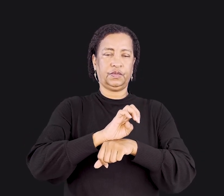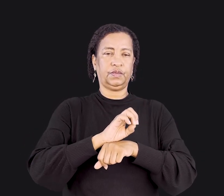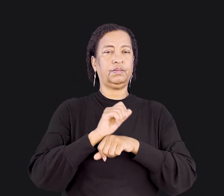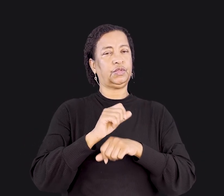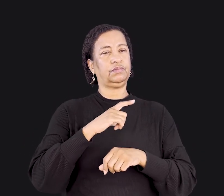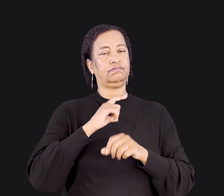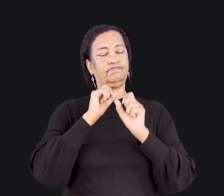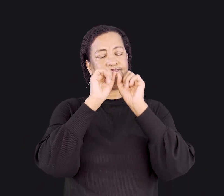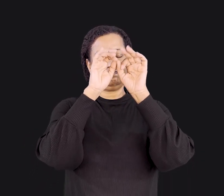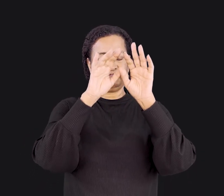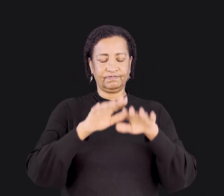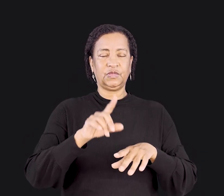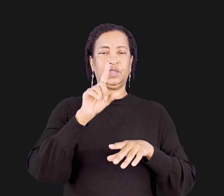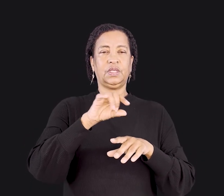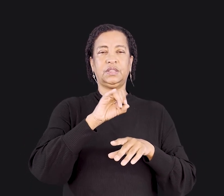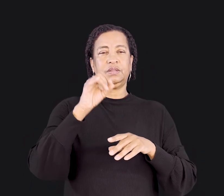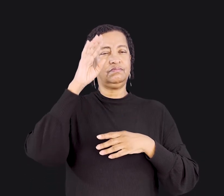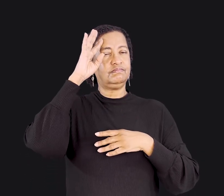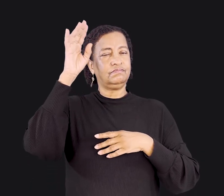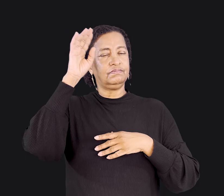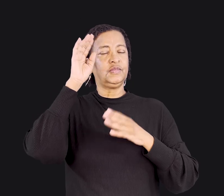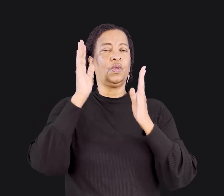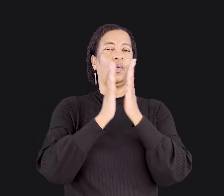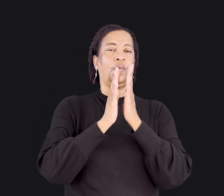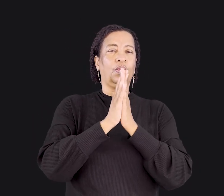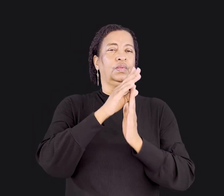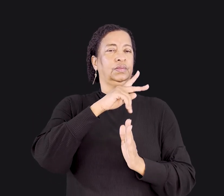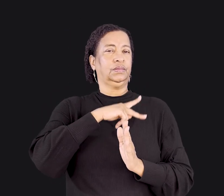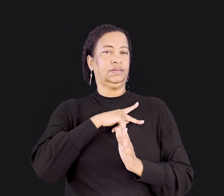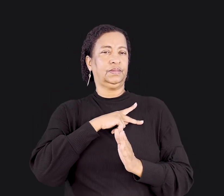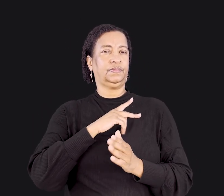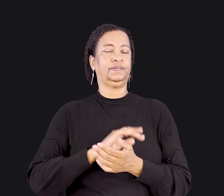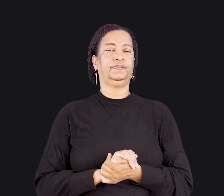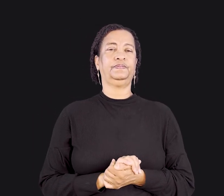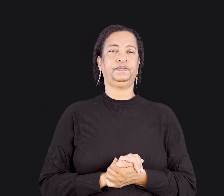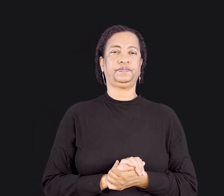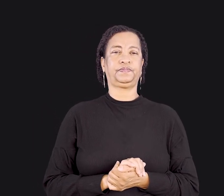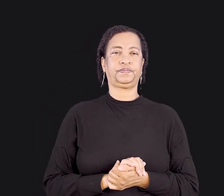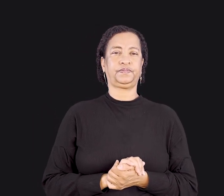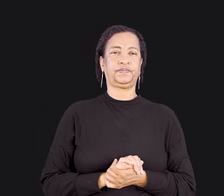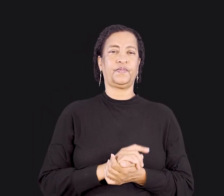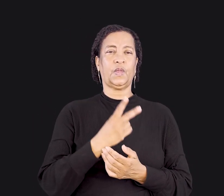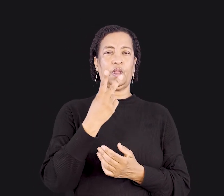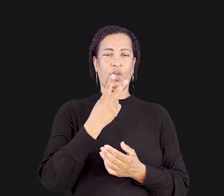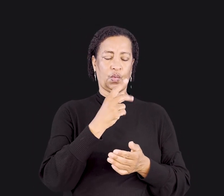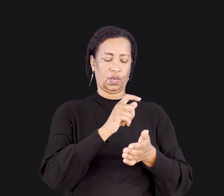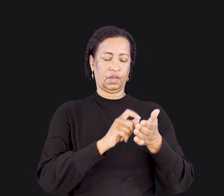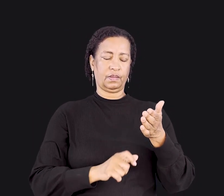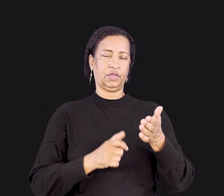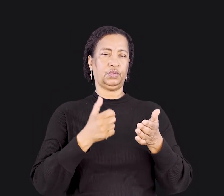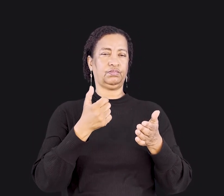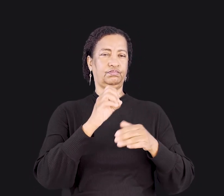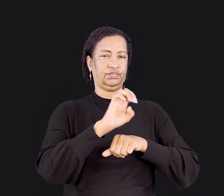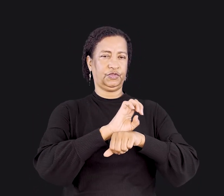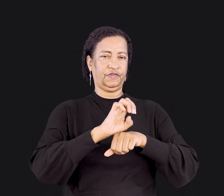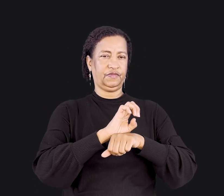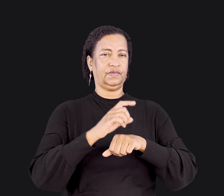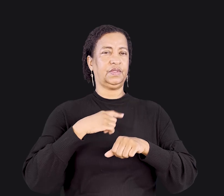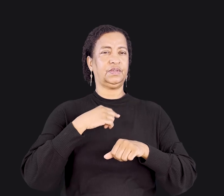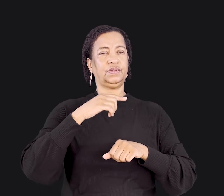muito abençoados se refletirmos sobre as orações de Paulo. Nos 2 primeiros capítulos de Efésios, Paulo manda os Efésios